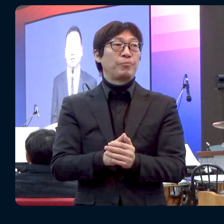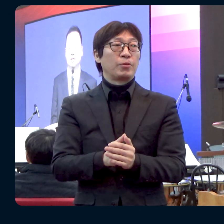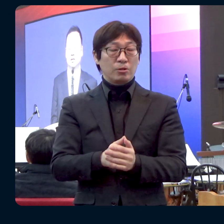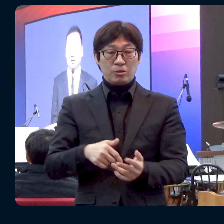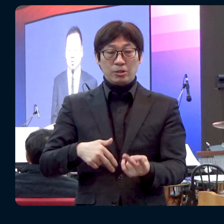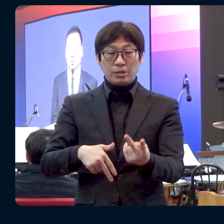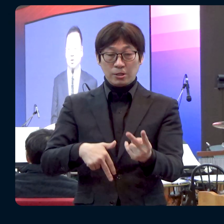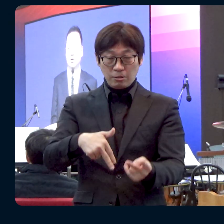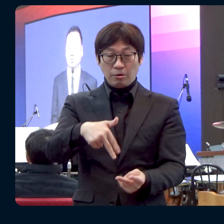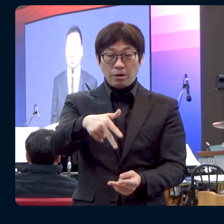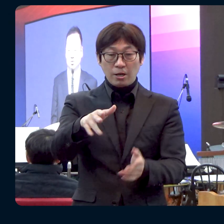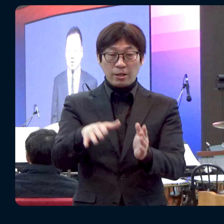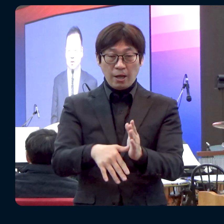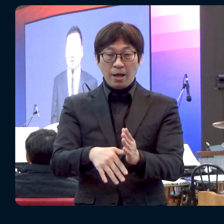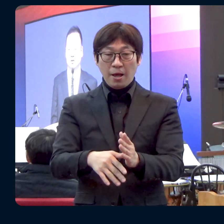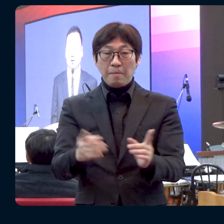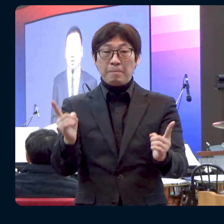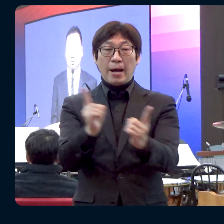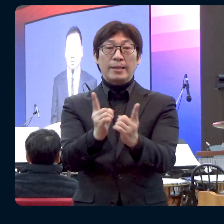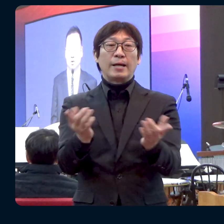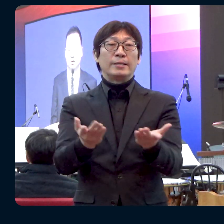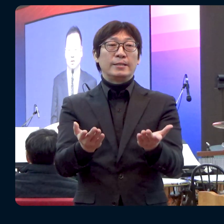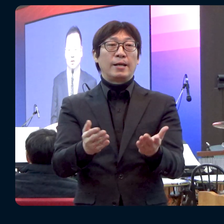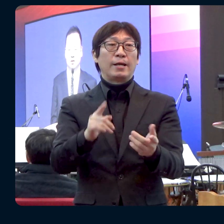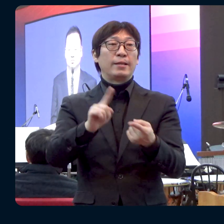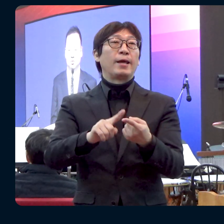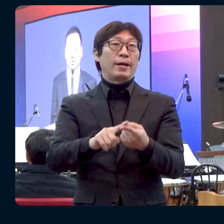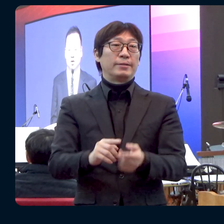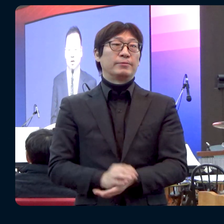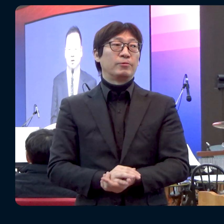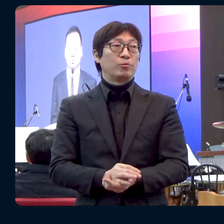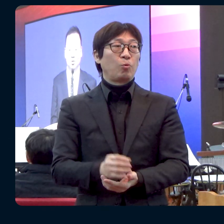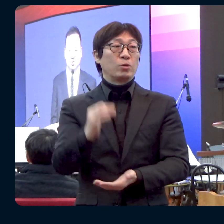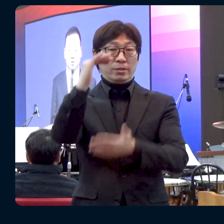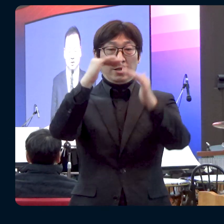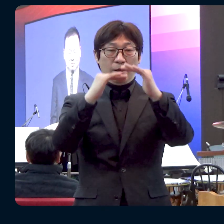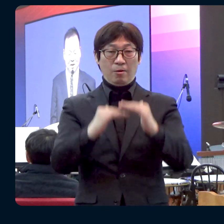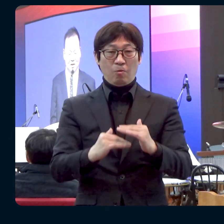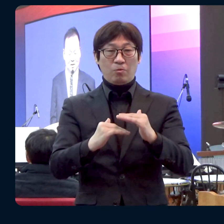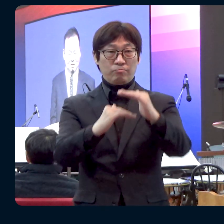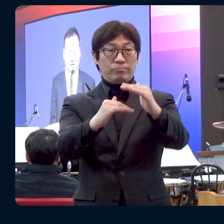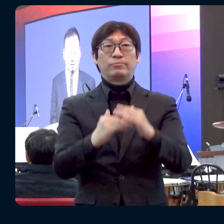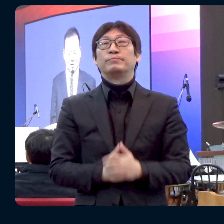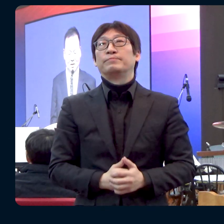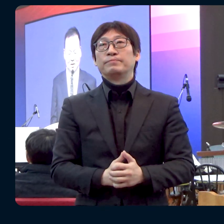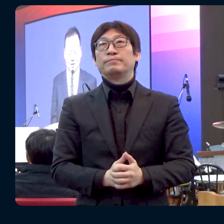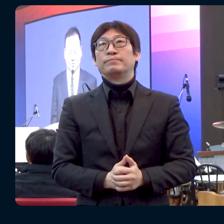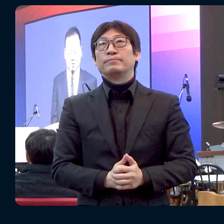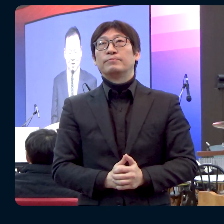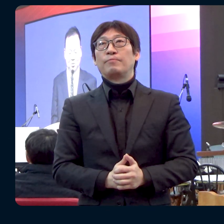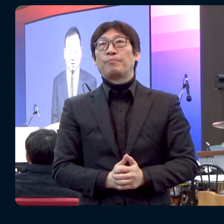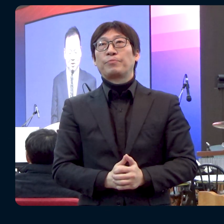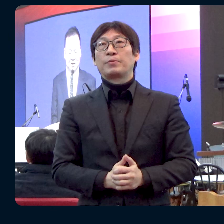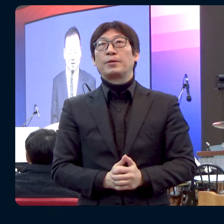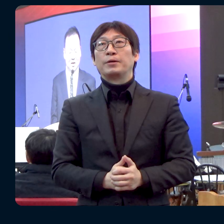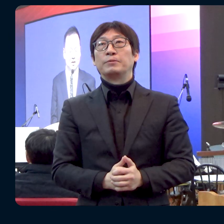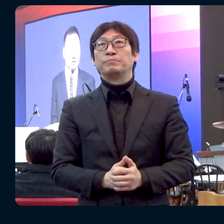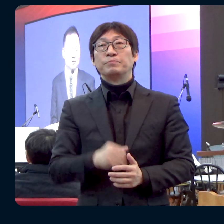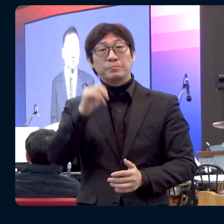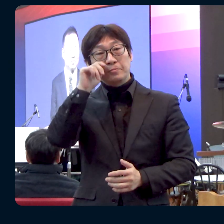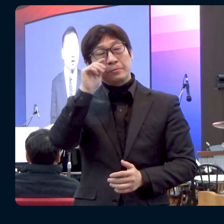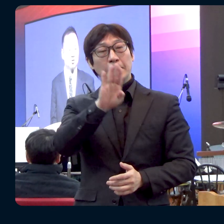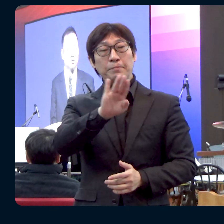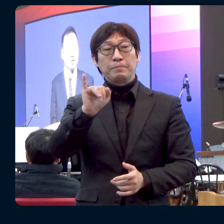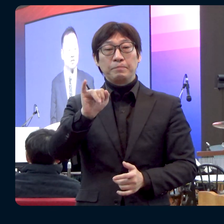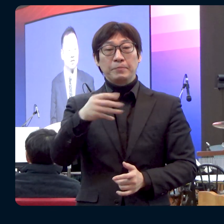있는지, 그리고 무엇을 얻고 있는지를 분명하게 보여주고 있습니다. 빌립보에서 길을